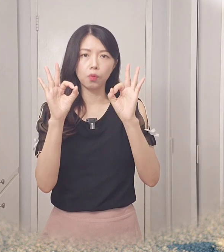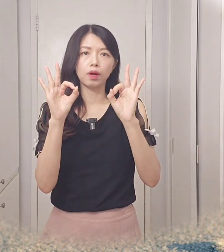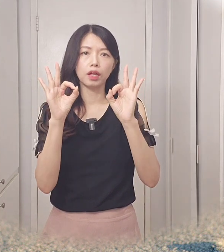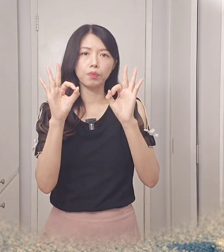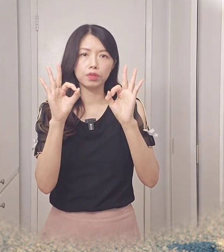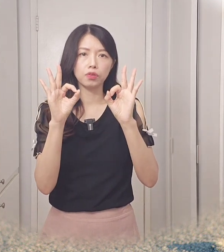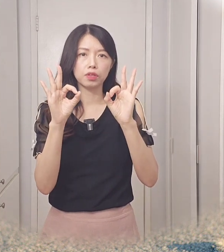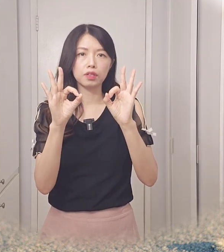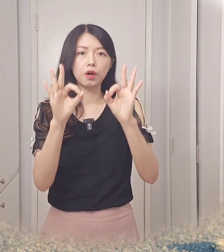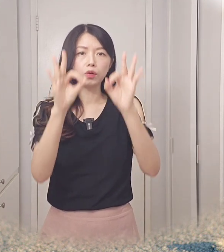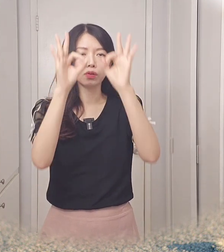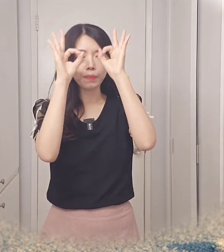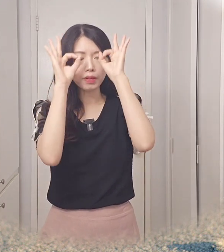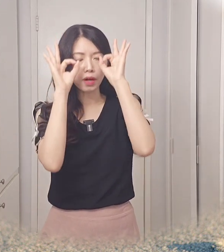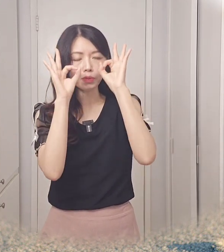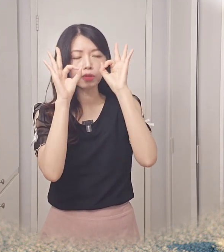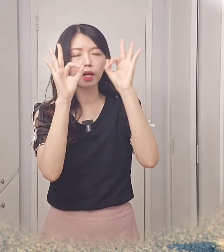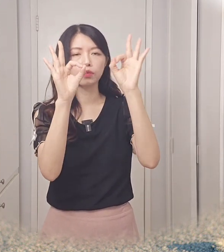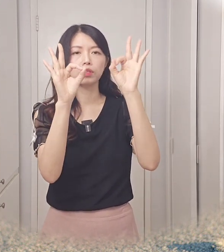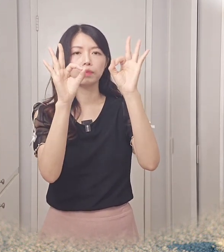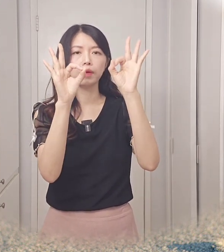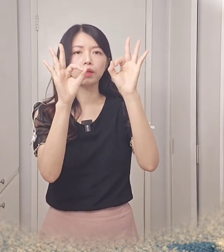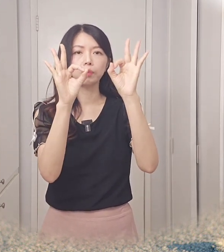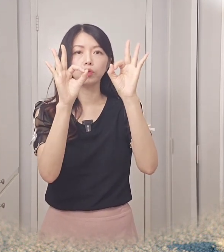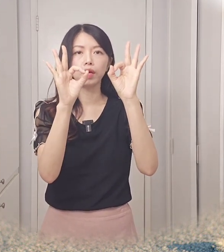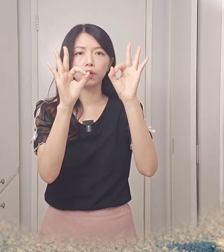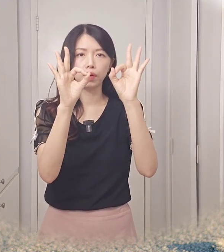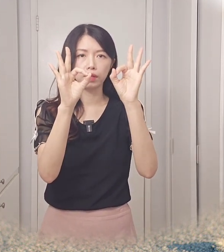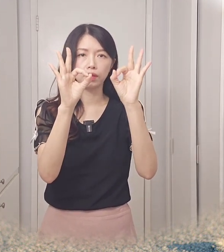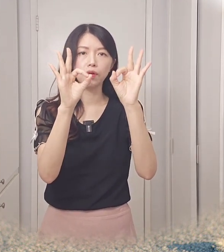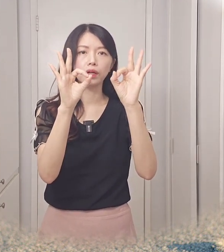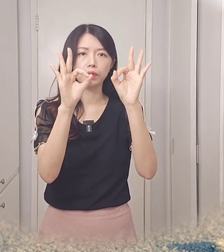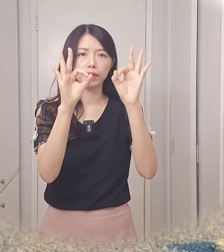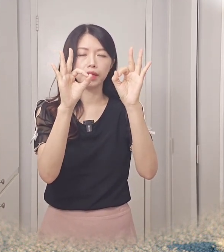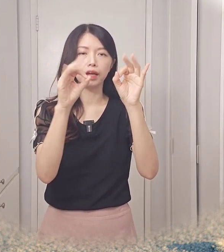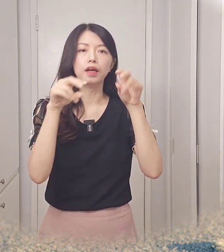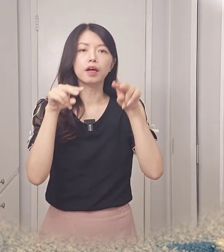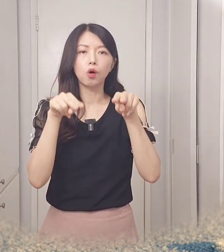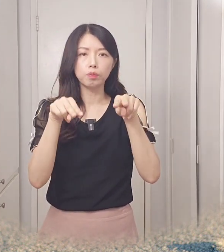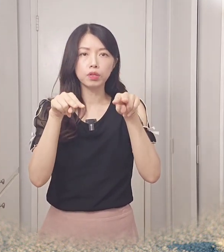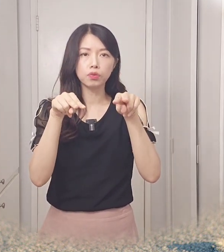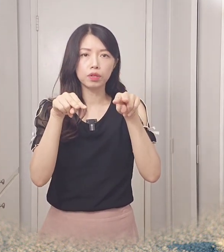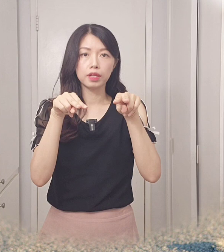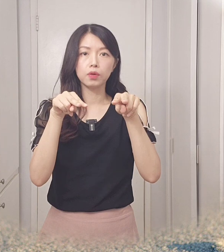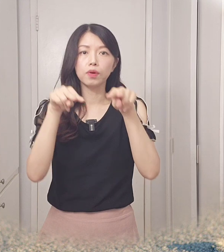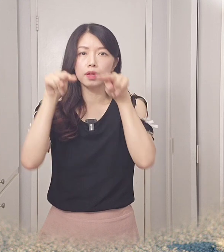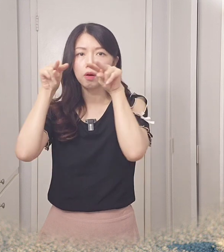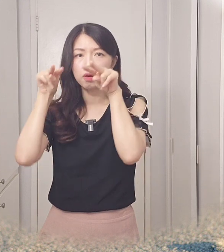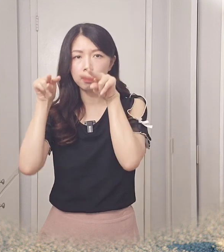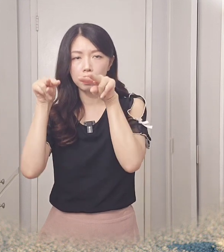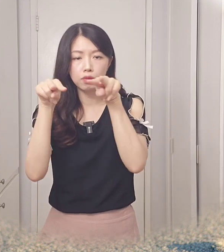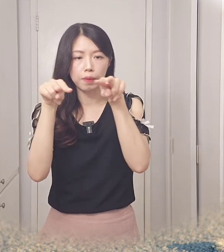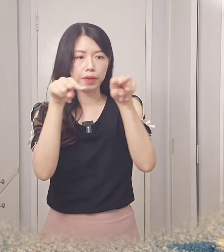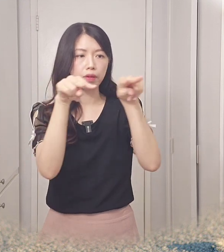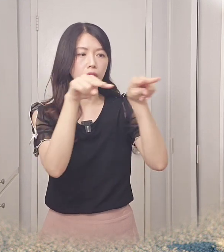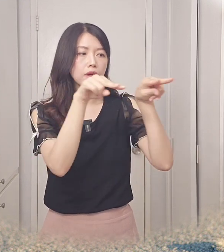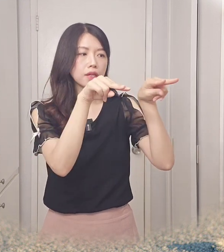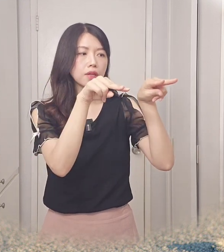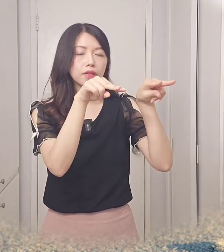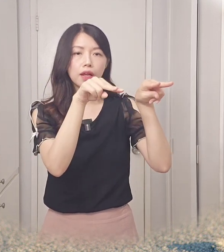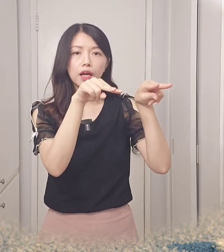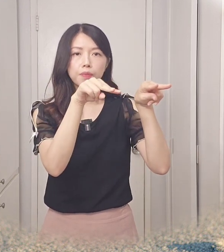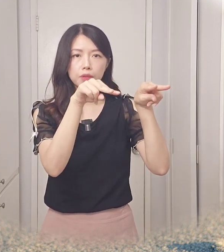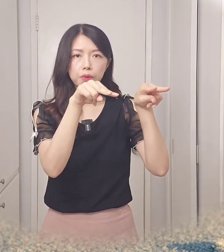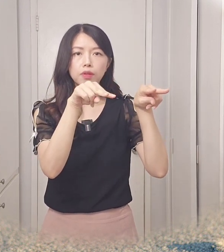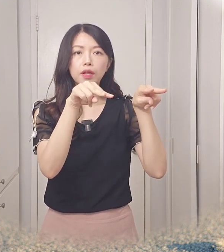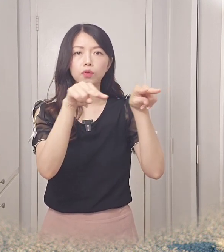엄지검지를 동그랗게 붙여주셔서 눈앞에서 앞으로 나가주시면 보다라고 하는 뜻의 수어가 됩니다. 검지중지를 이용해서 이렇게 눈앞에서